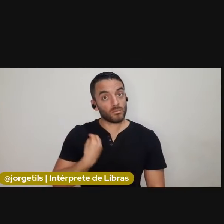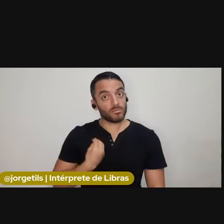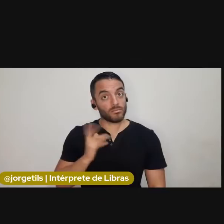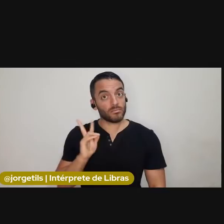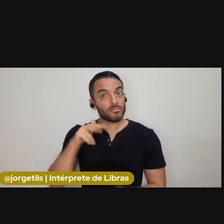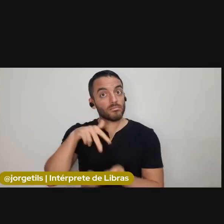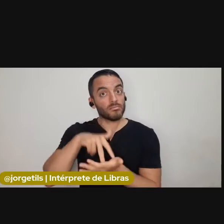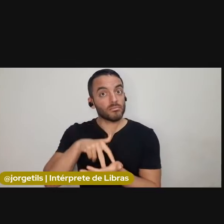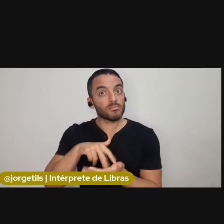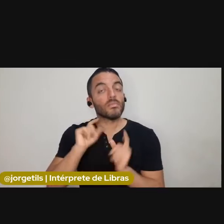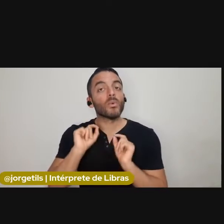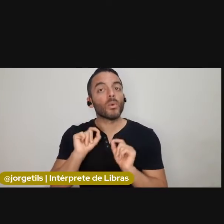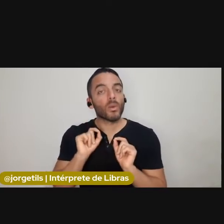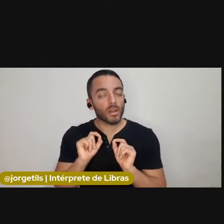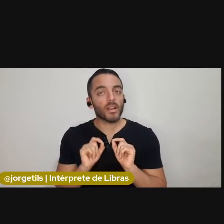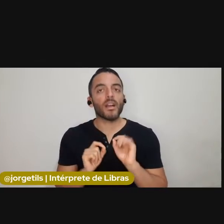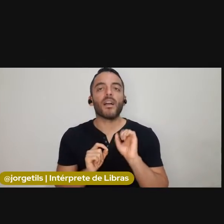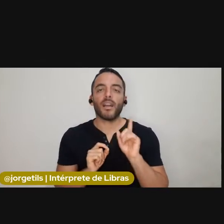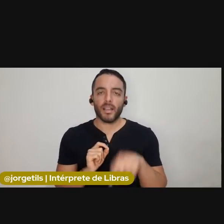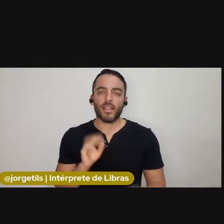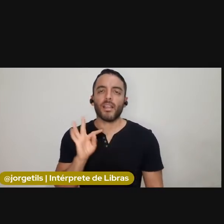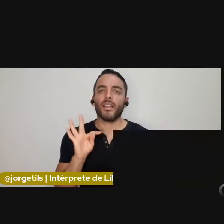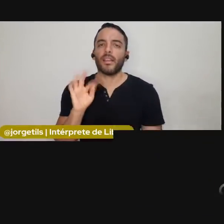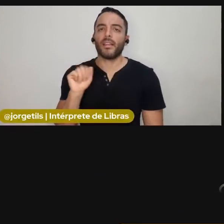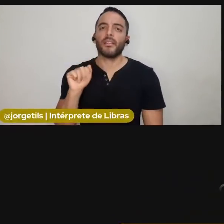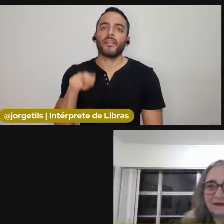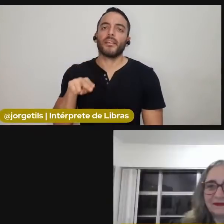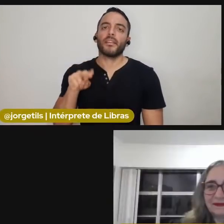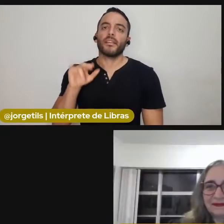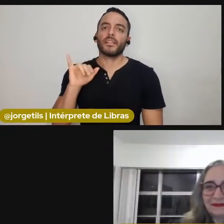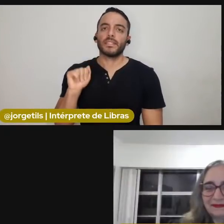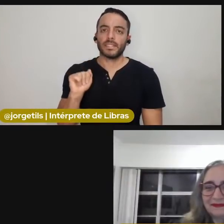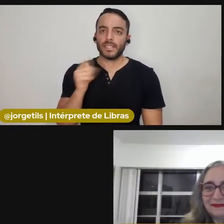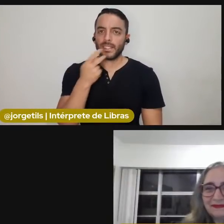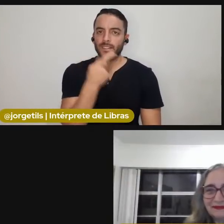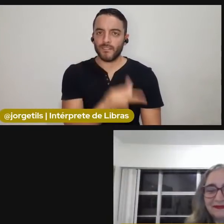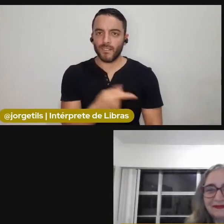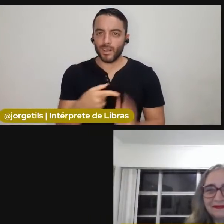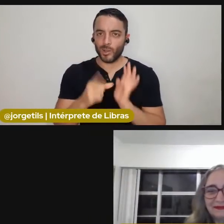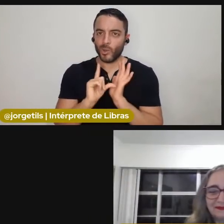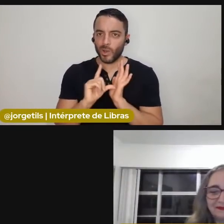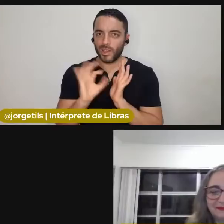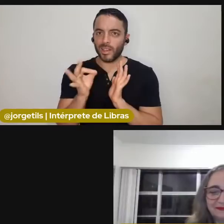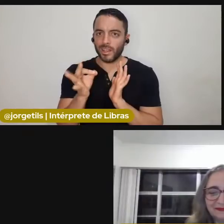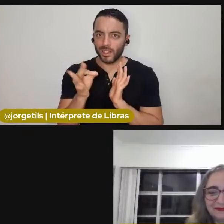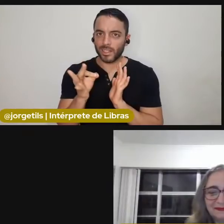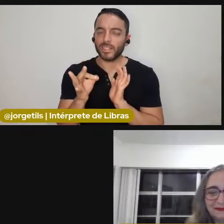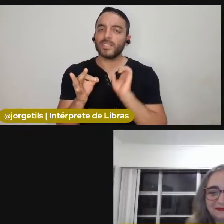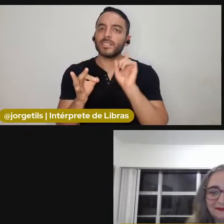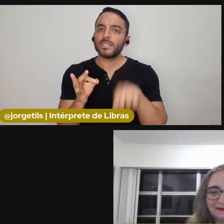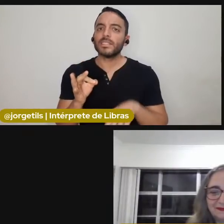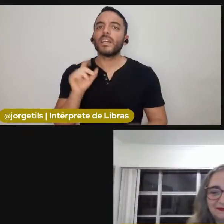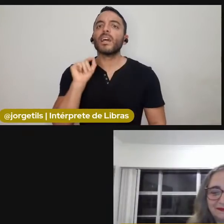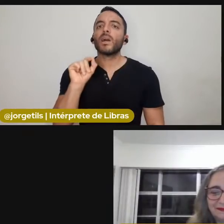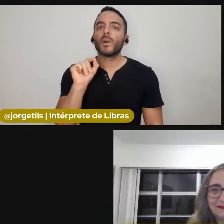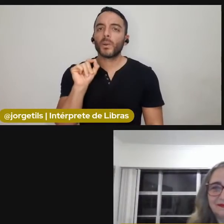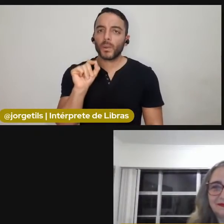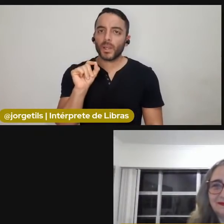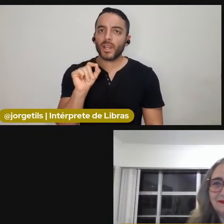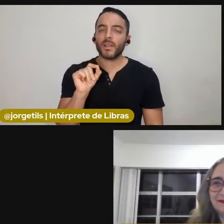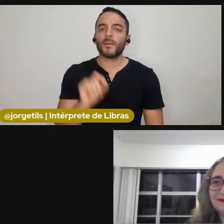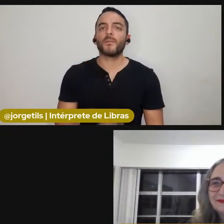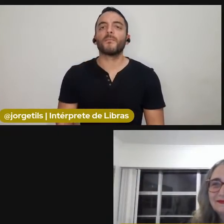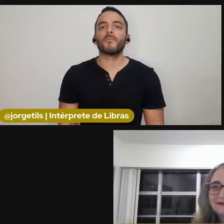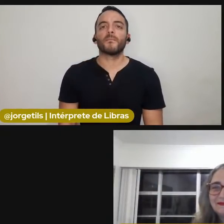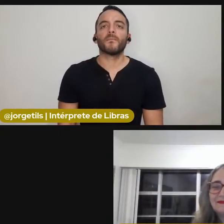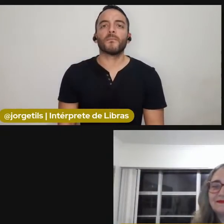fato, como Tânia estava ressaltando aí, de que